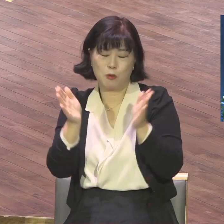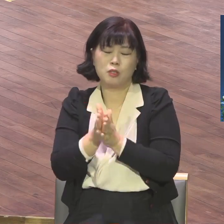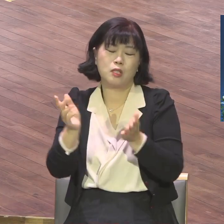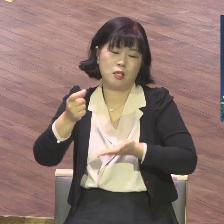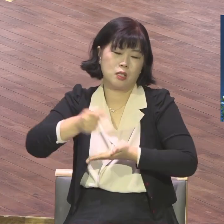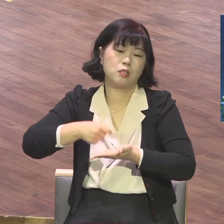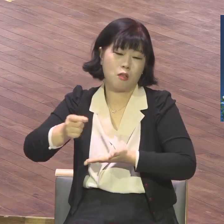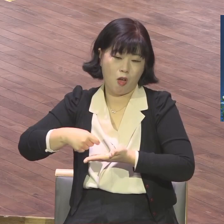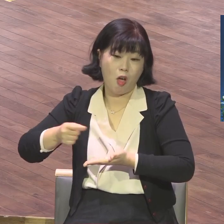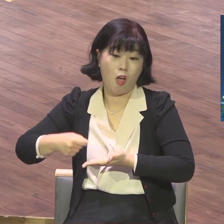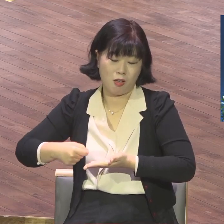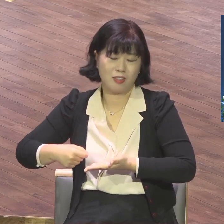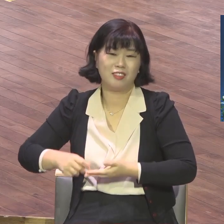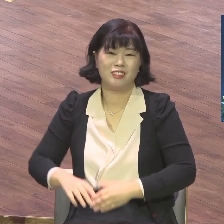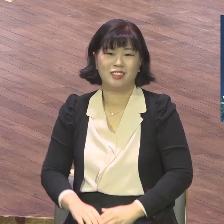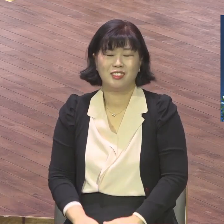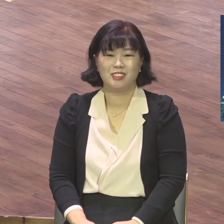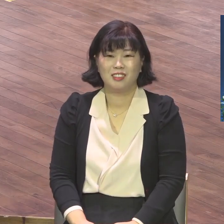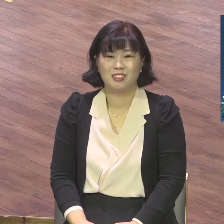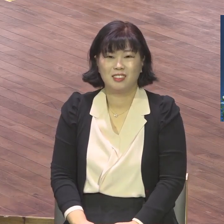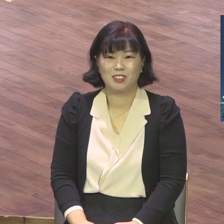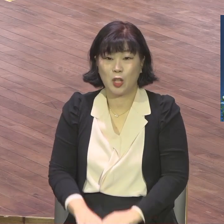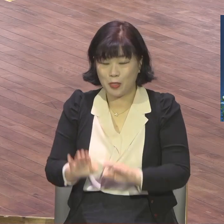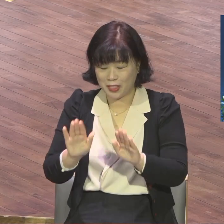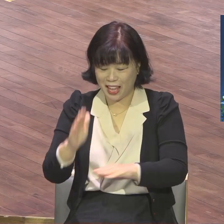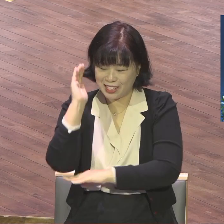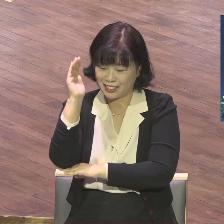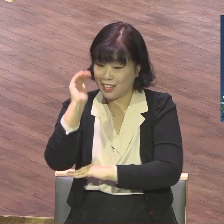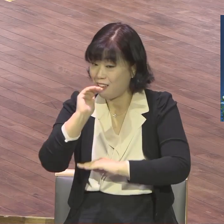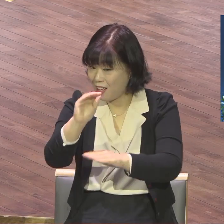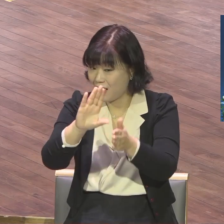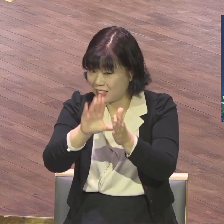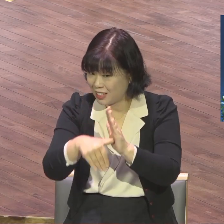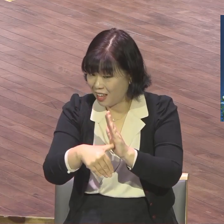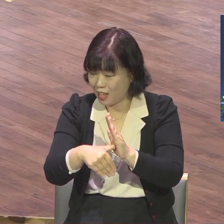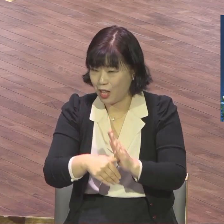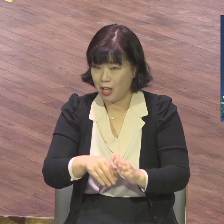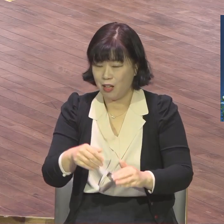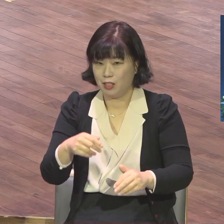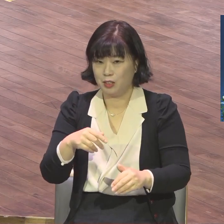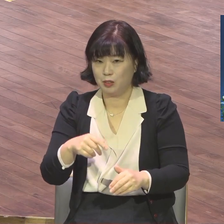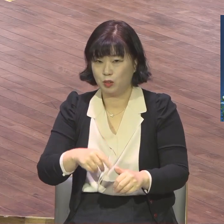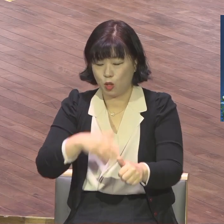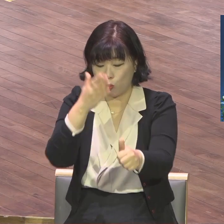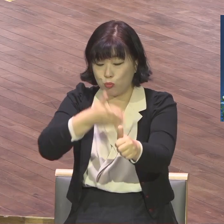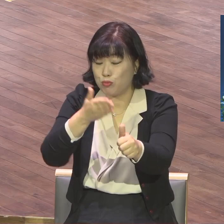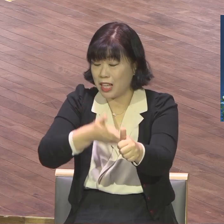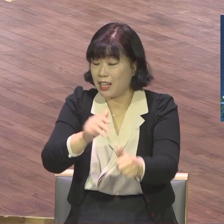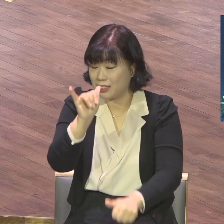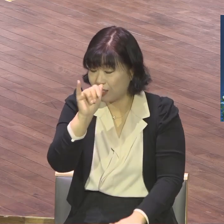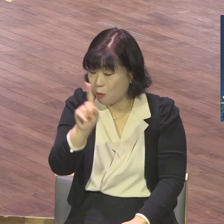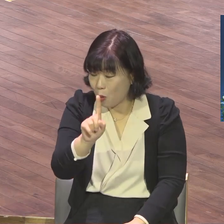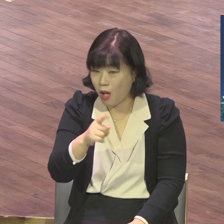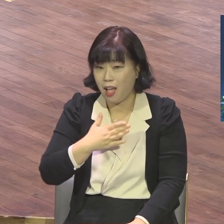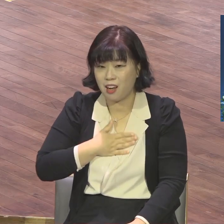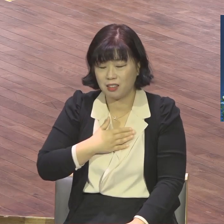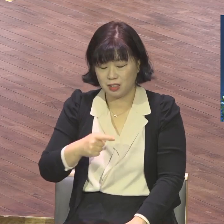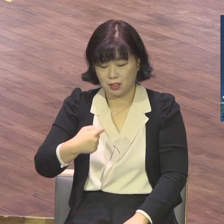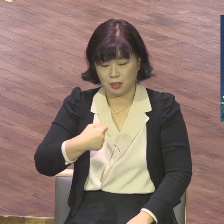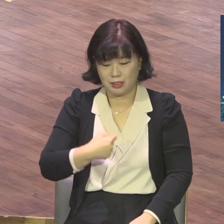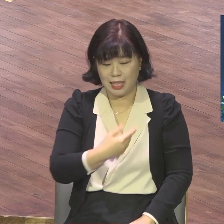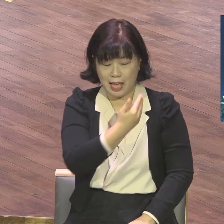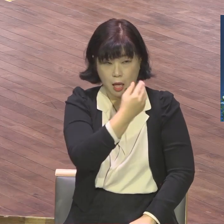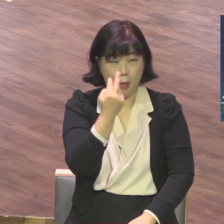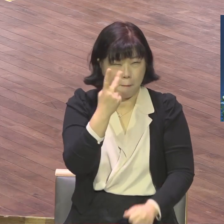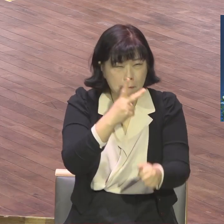강의하면서 말씀드렸습니다. 자기 이름을 넣은 개인행전을 기록해보라 그랬어요. 개인행전.